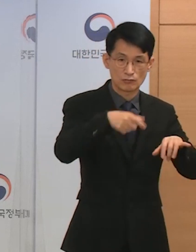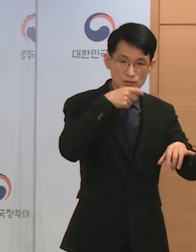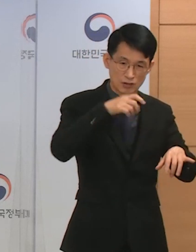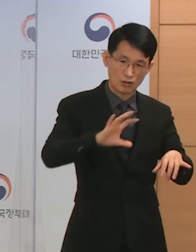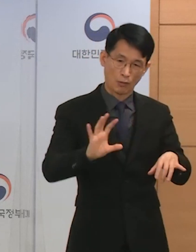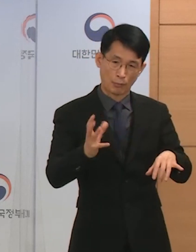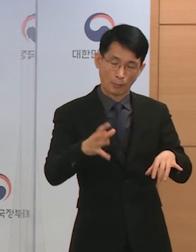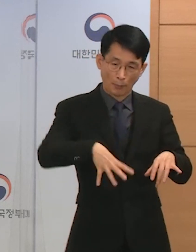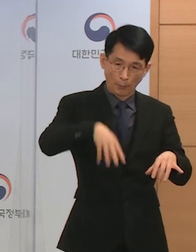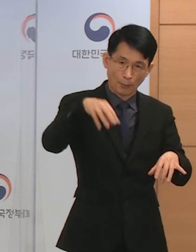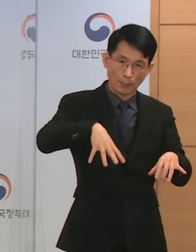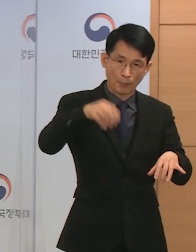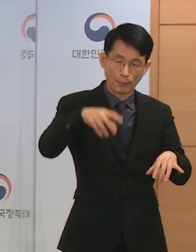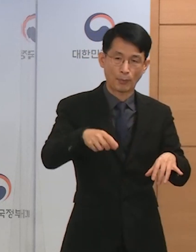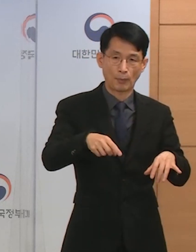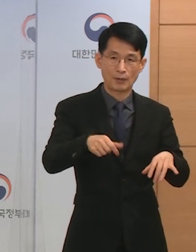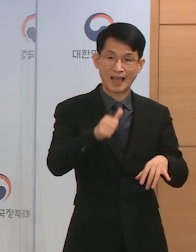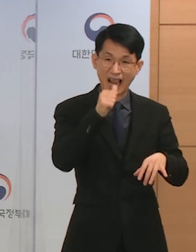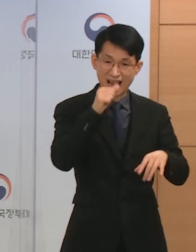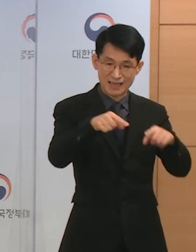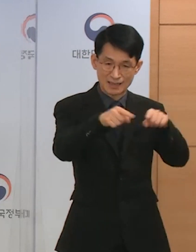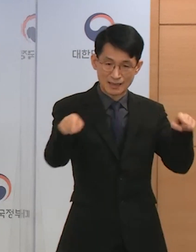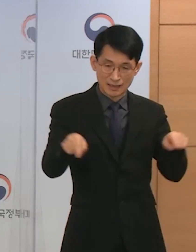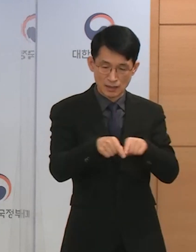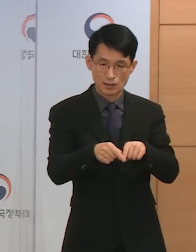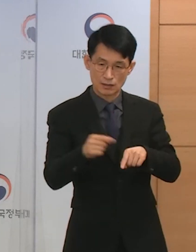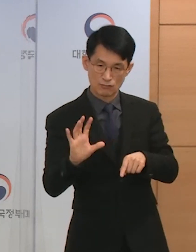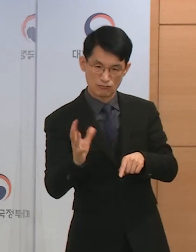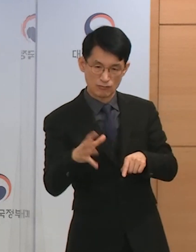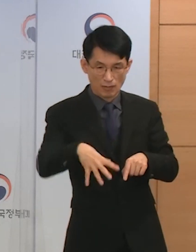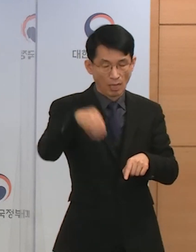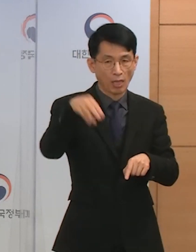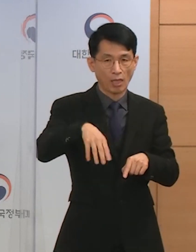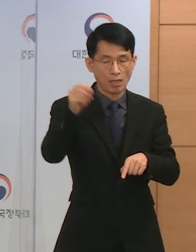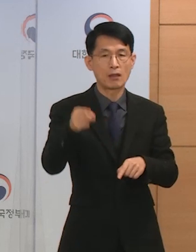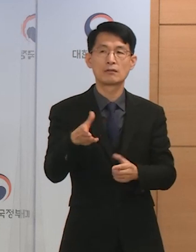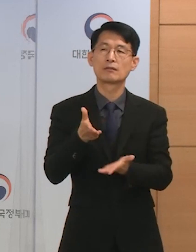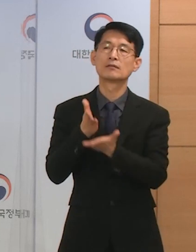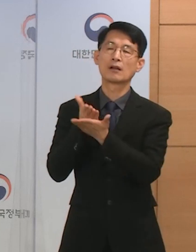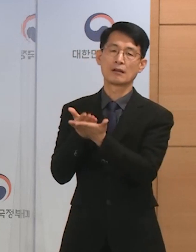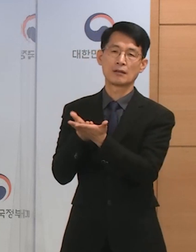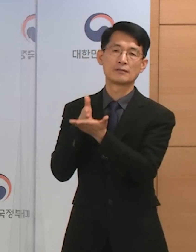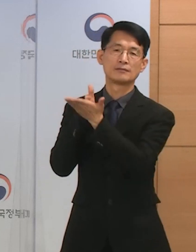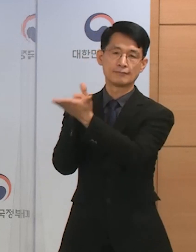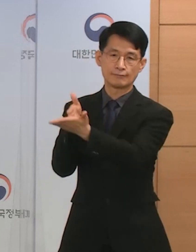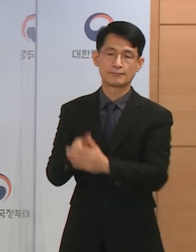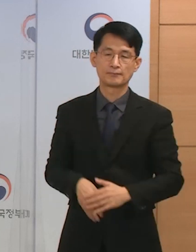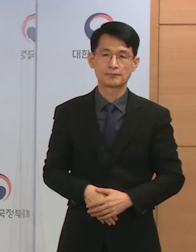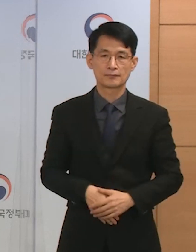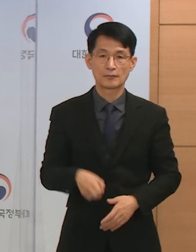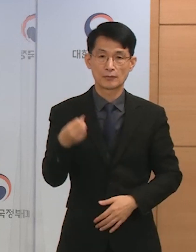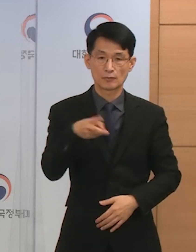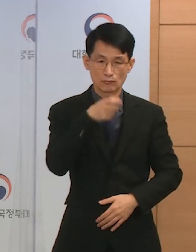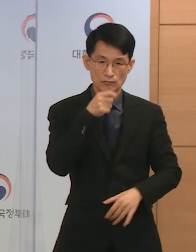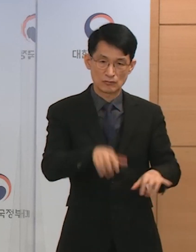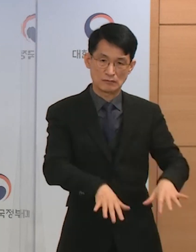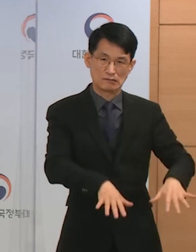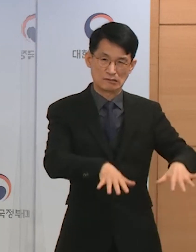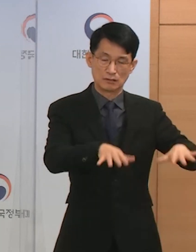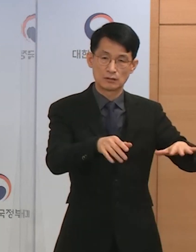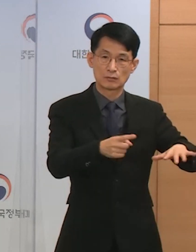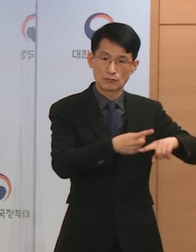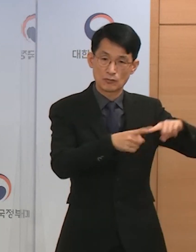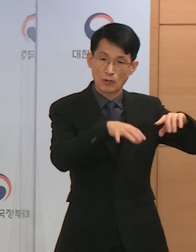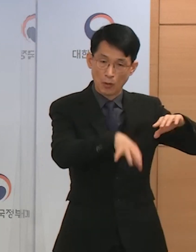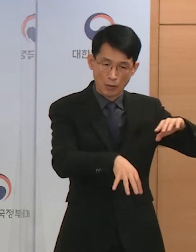및 맨홀 펌프를 포함하도록 권고하였습니다. 아울러 침수 우려가 있는 지하층